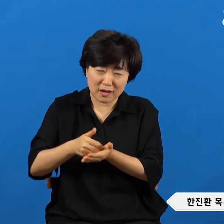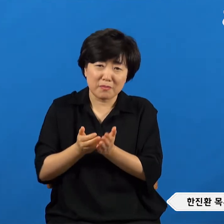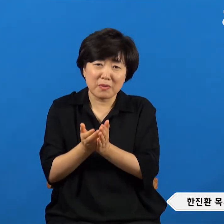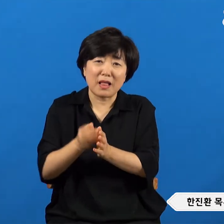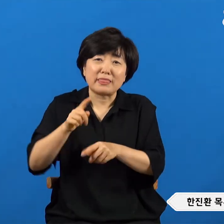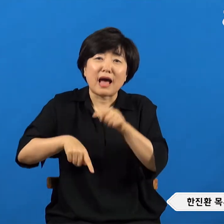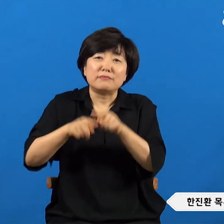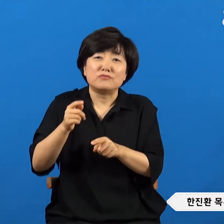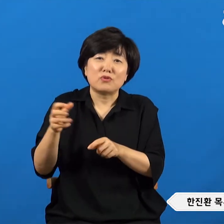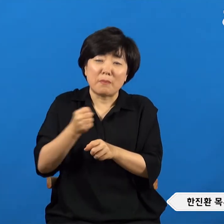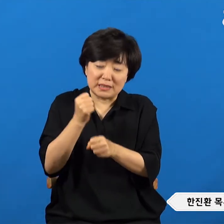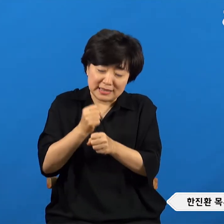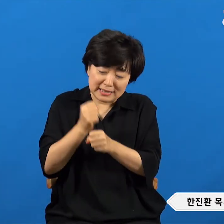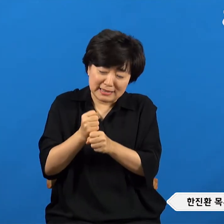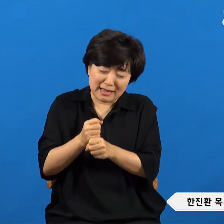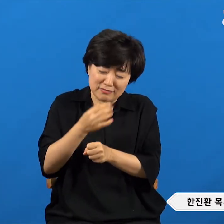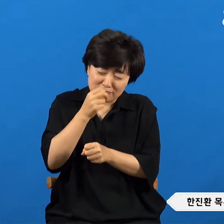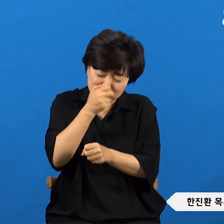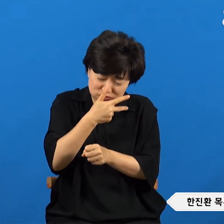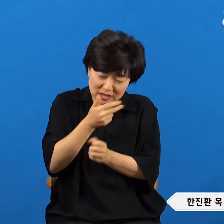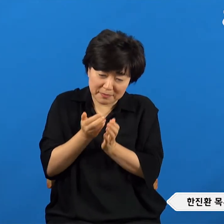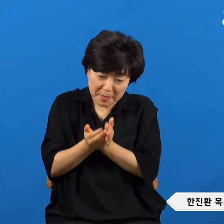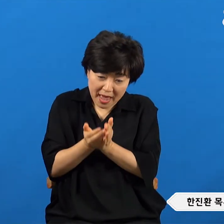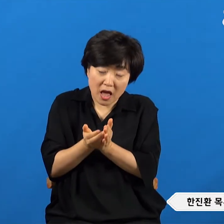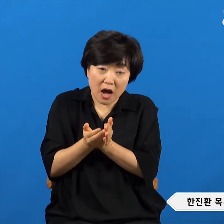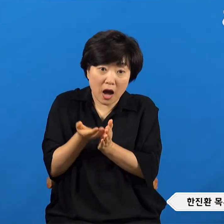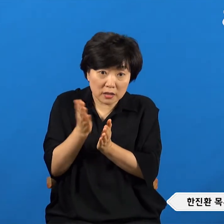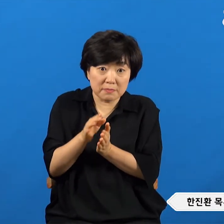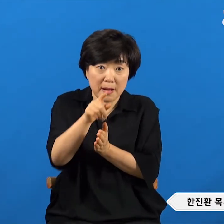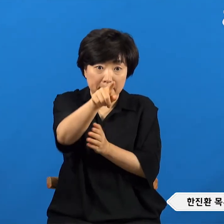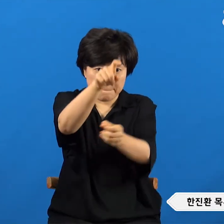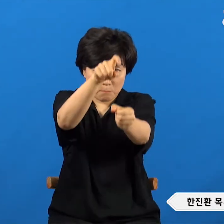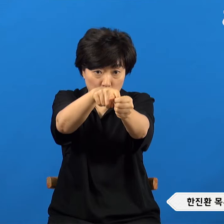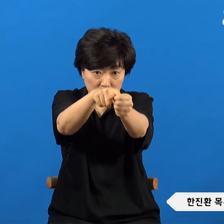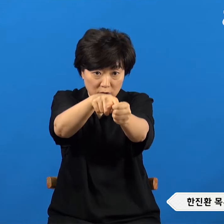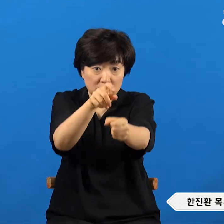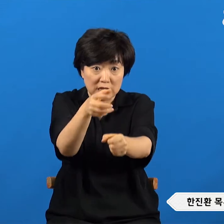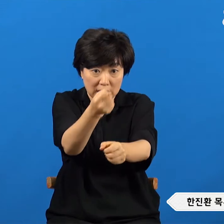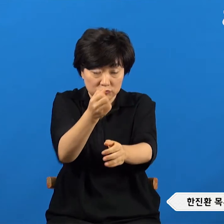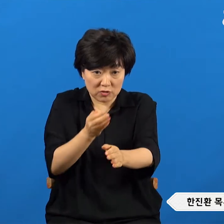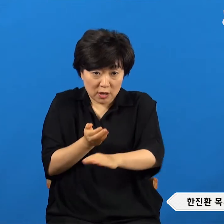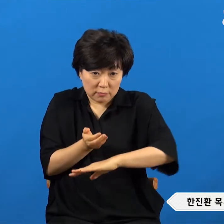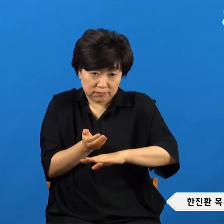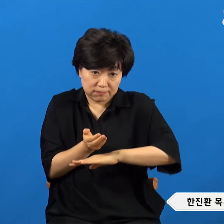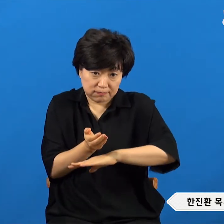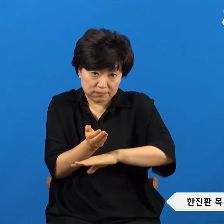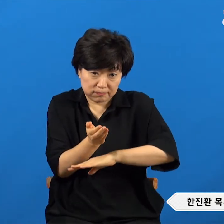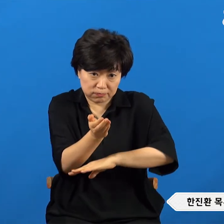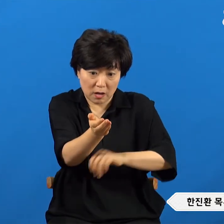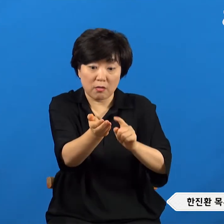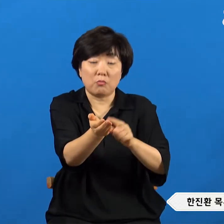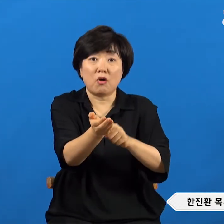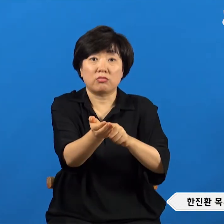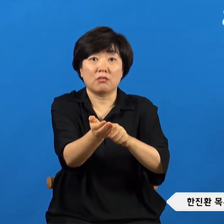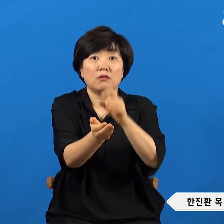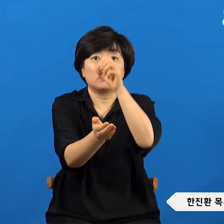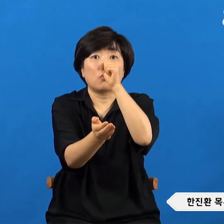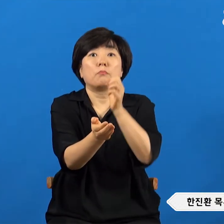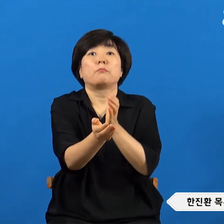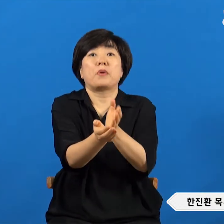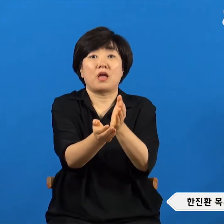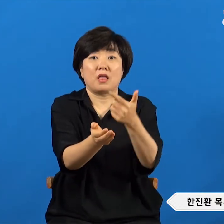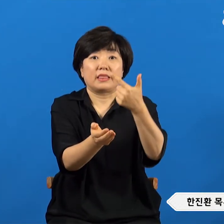보잘것없는 목선이라도 목적지를 향해서 나아가고 있으면 그걸 난파선이라고 할 수는 없습니다.